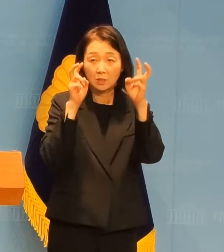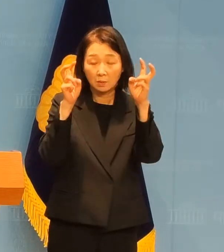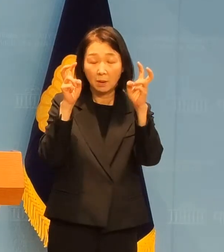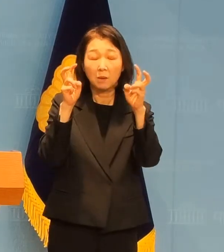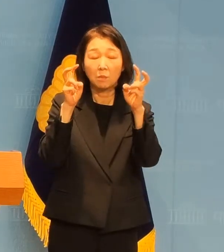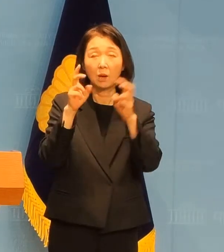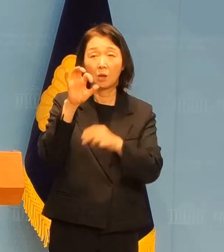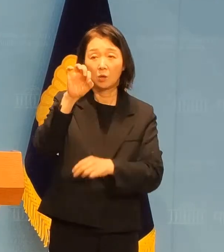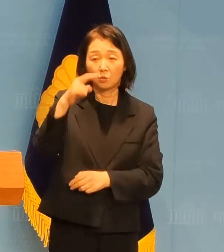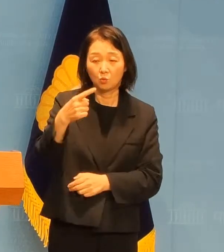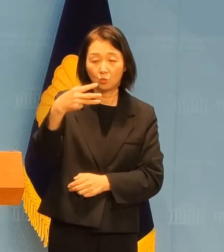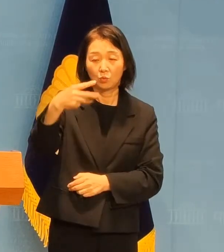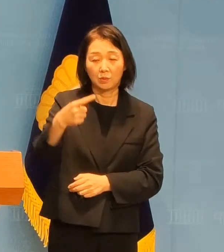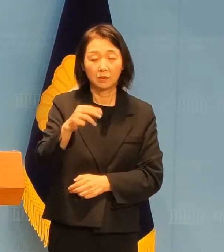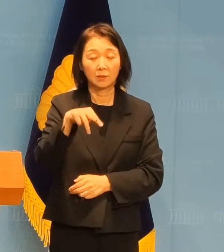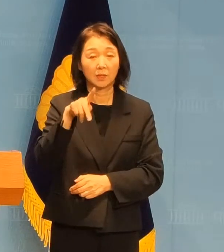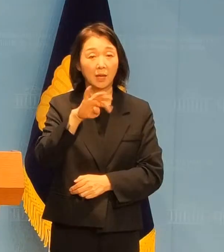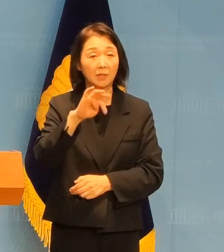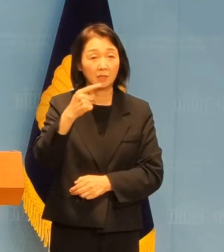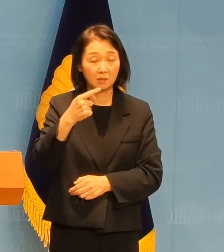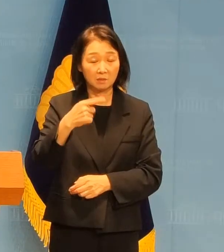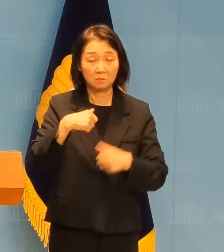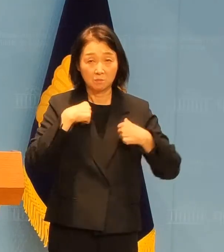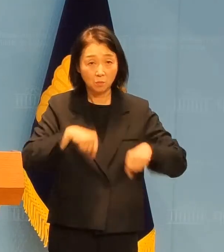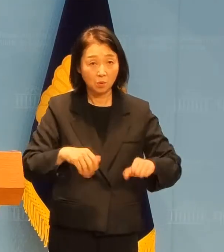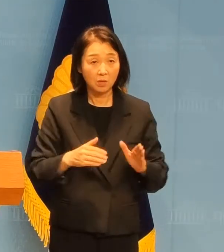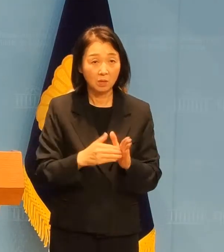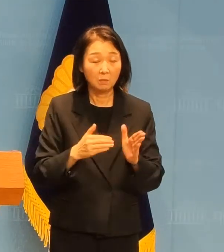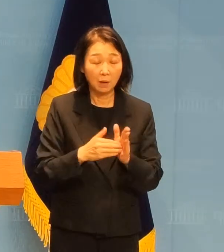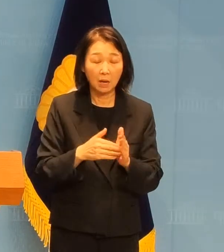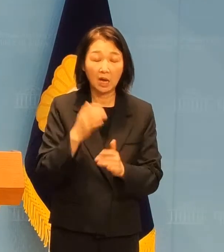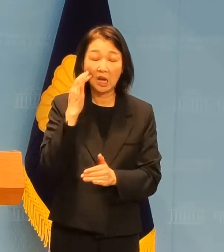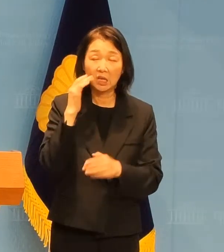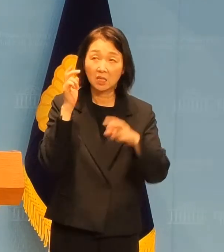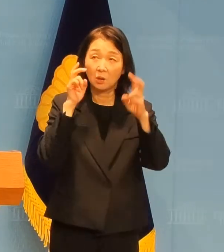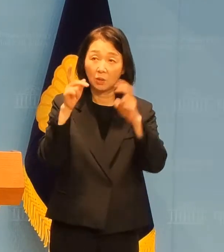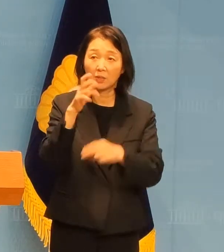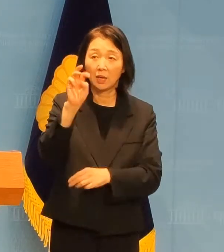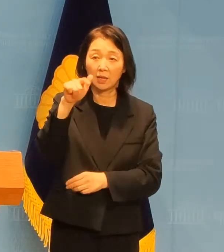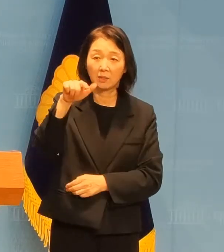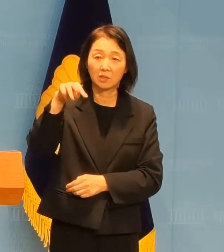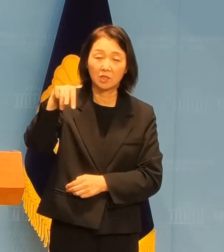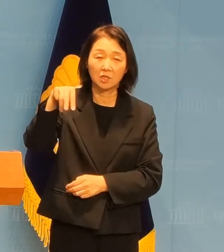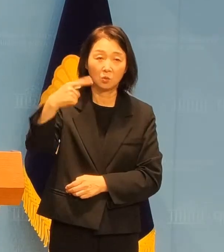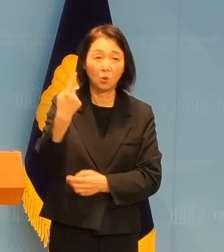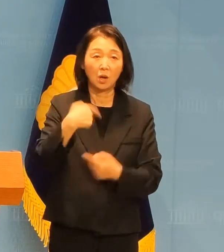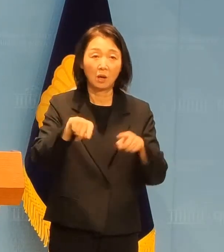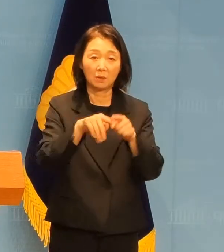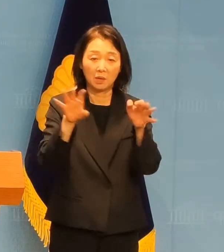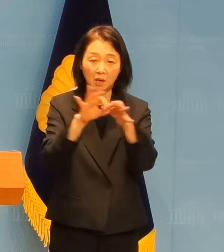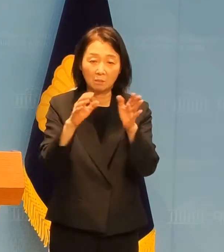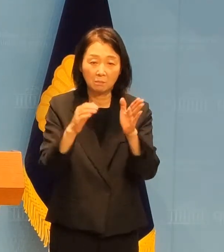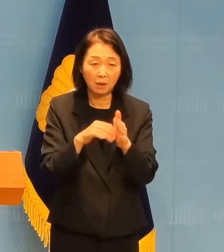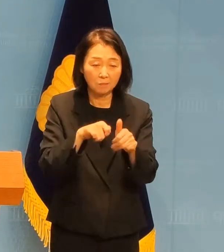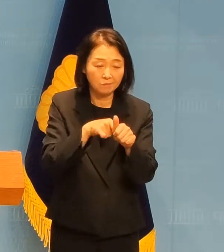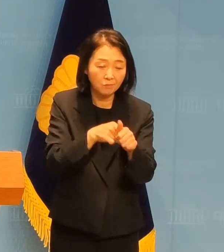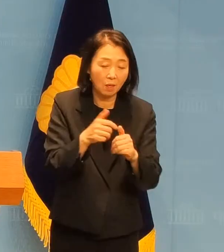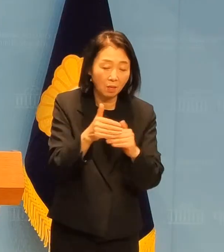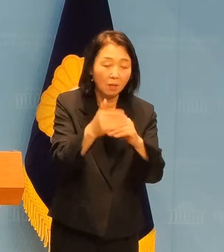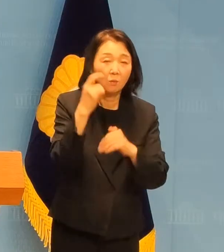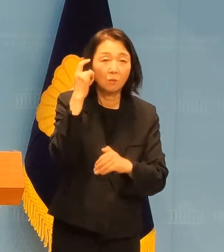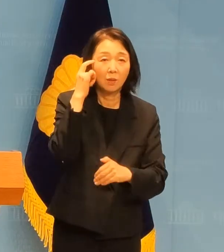철수한 사업을 실체불명의 유령회사 액트지오와 손잡고 무리하게 추진한